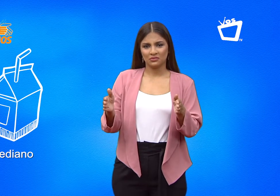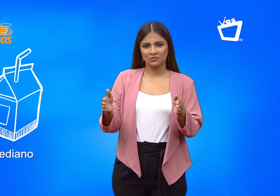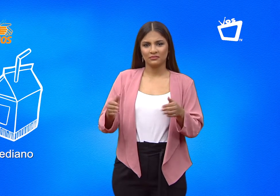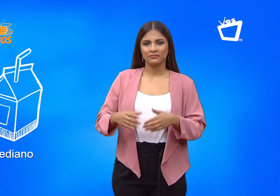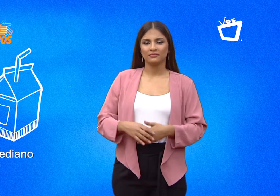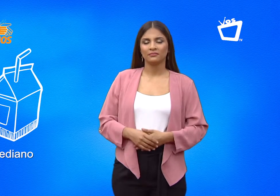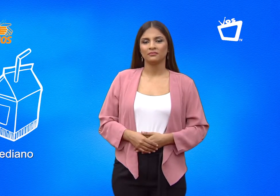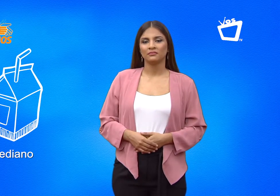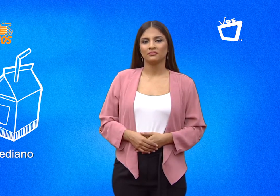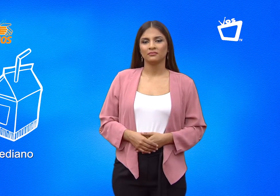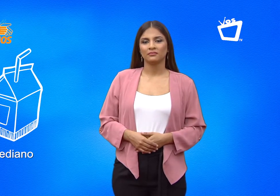Mediano.